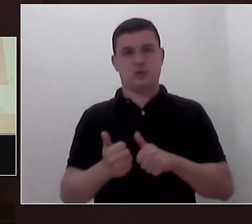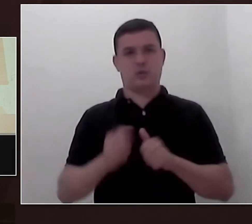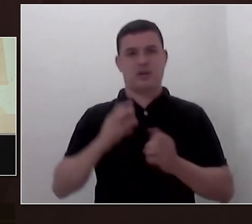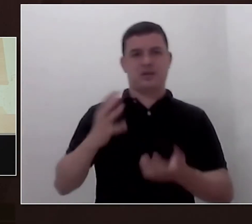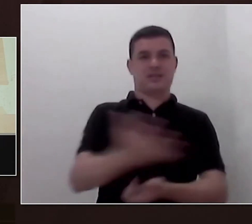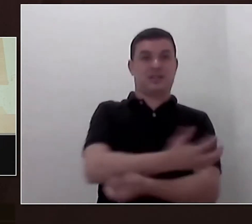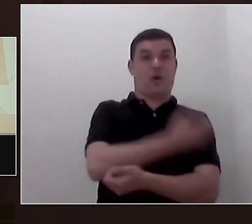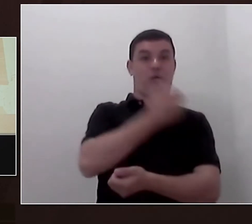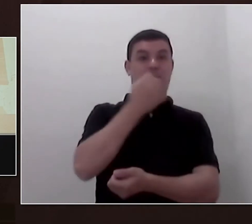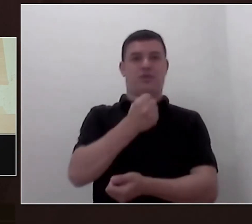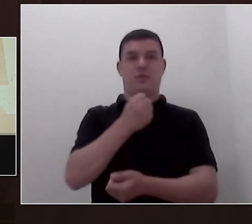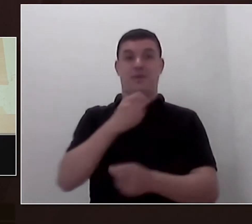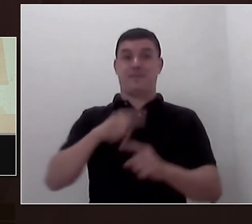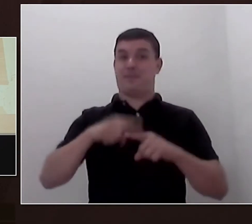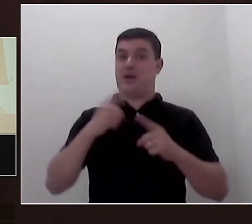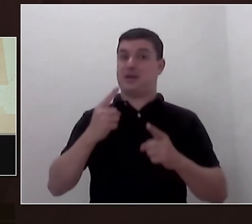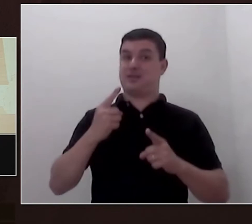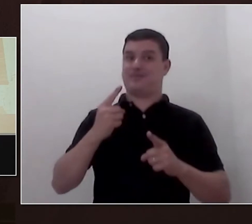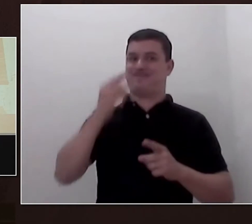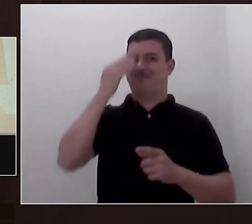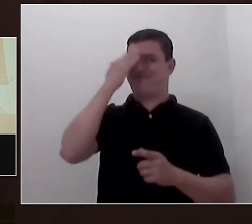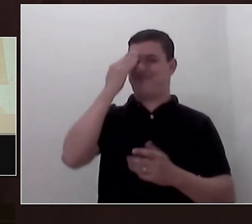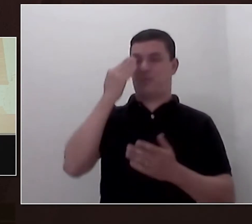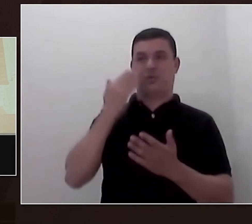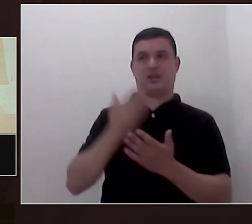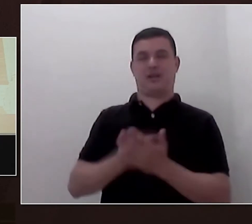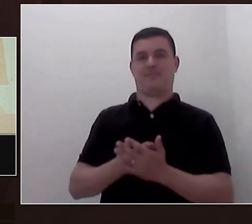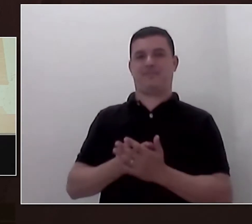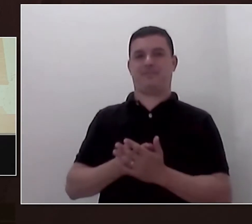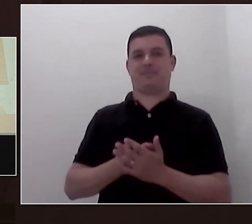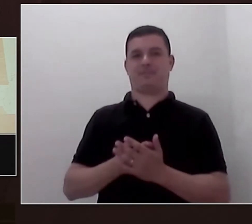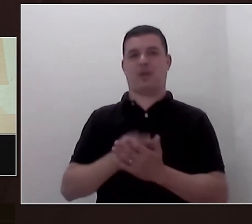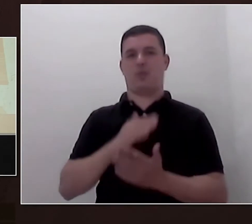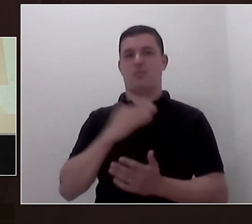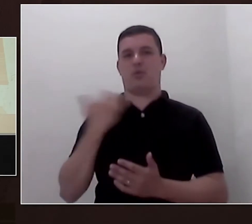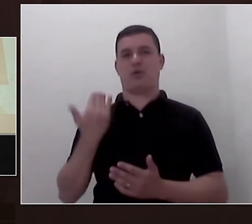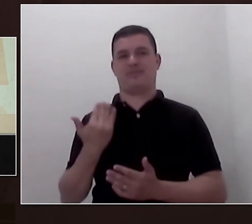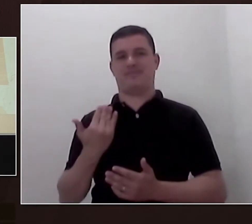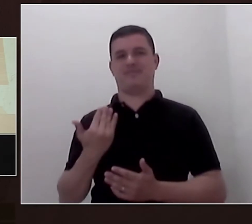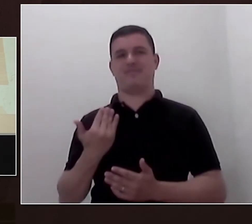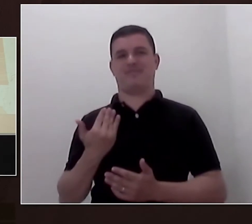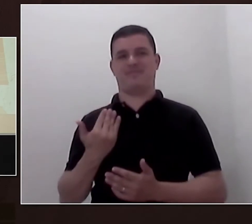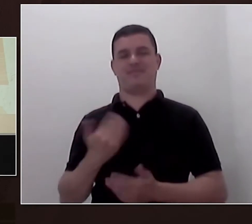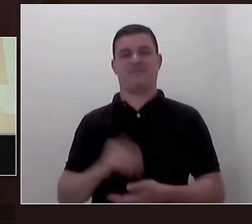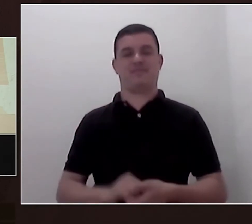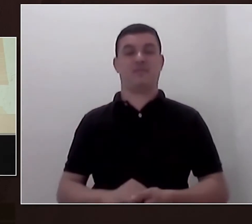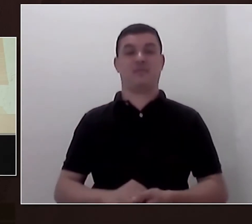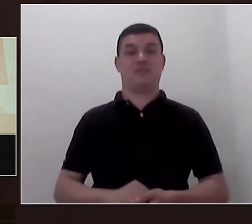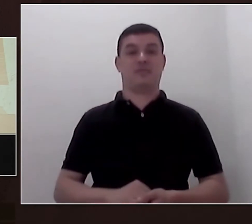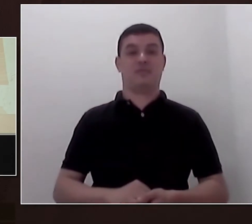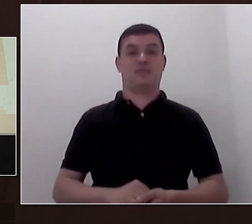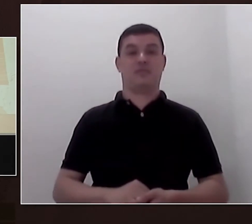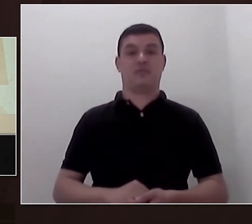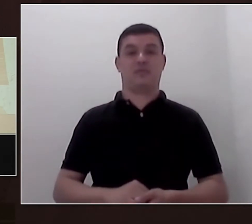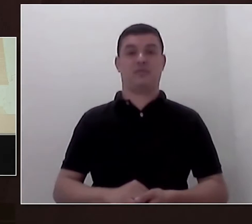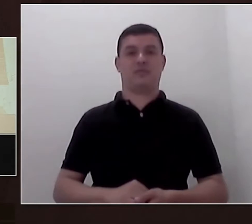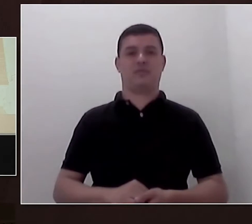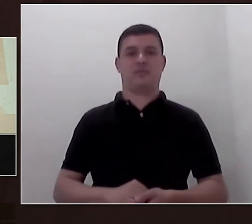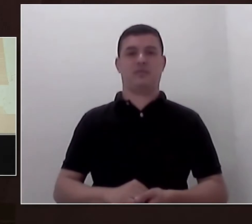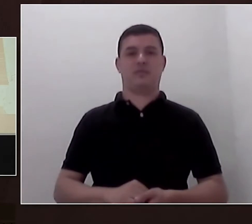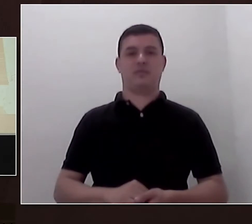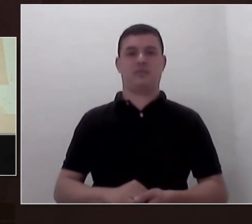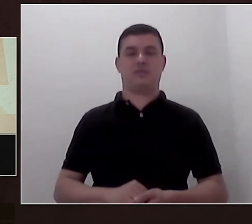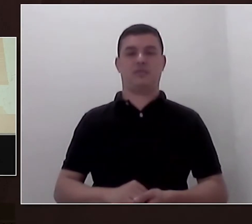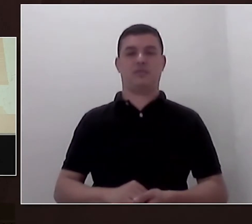crê será condenado. Aí versículo 19, de fato o Senhor Jesus, depois de lhes ter falado,